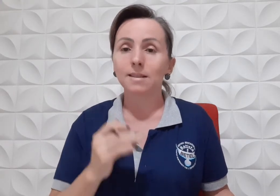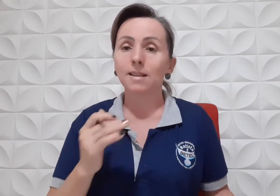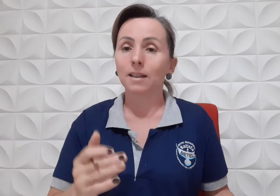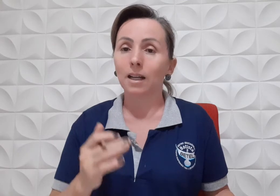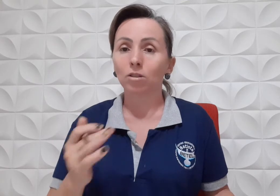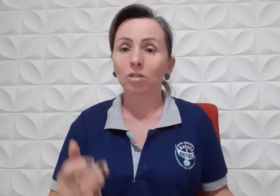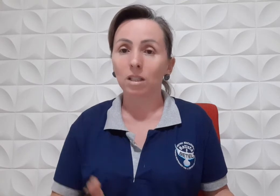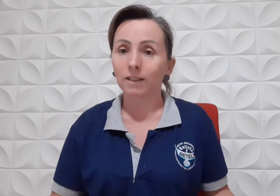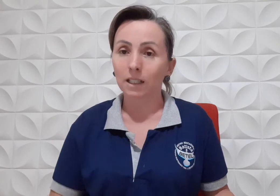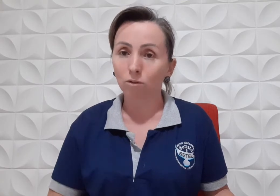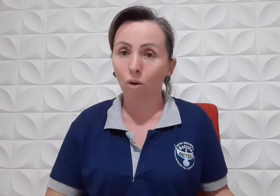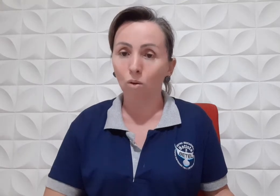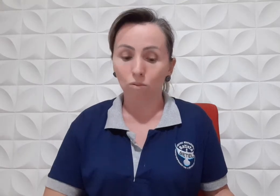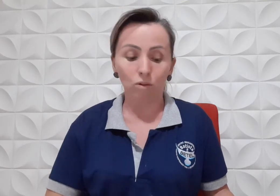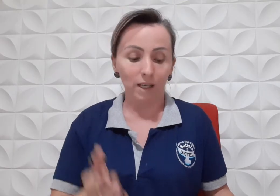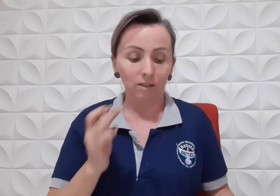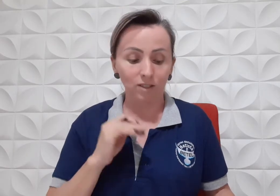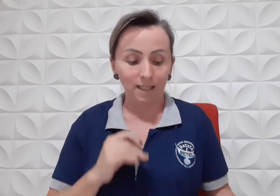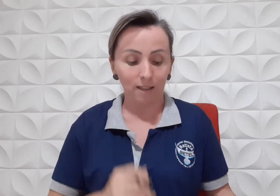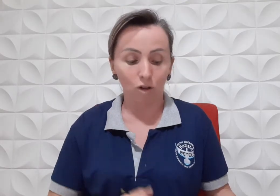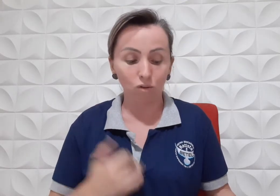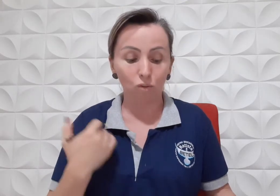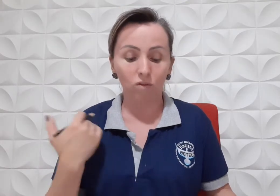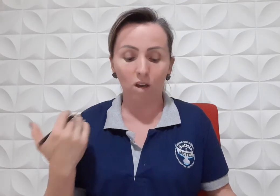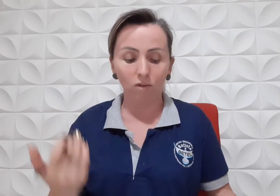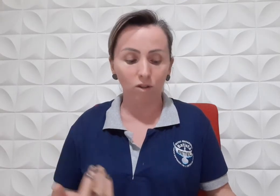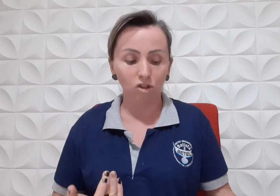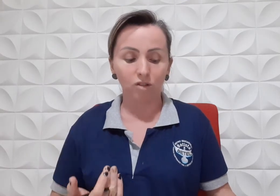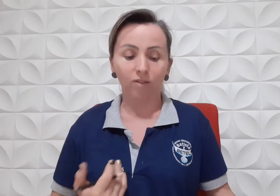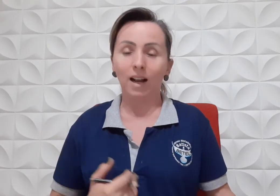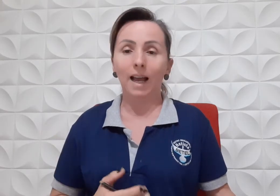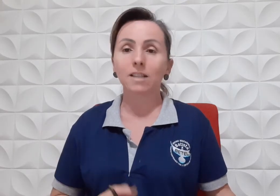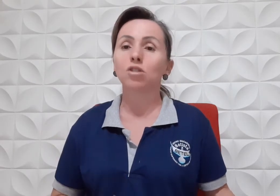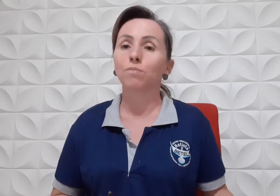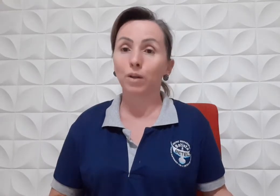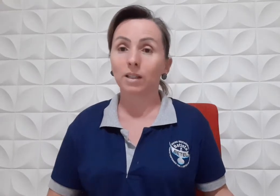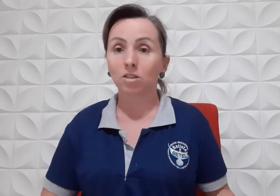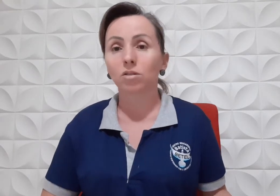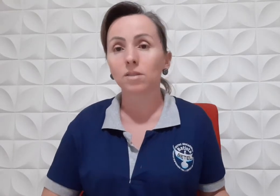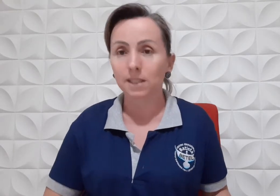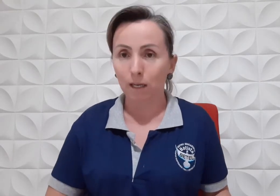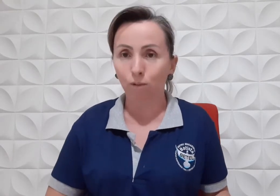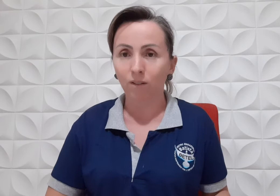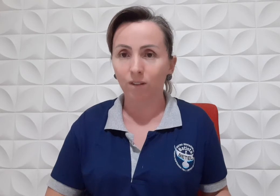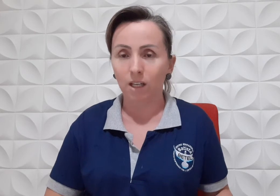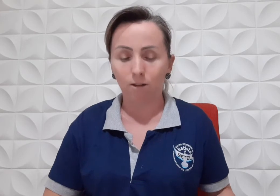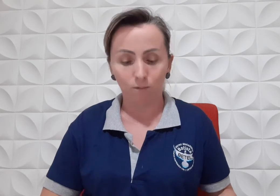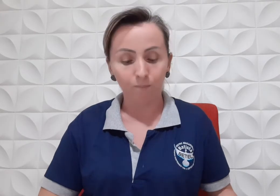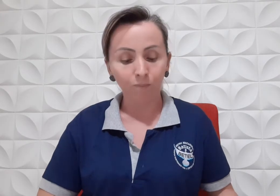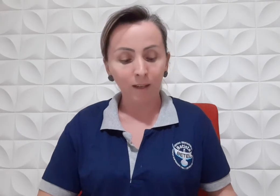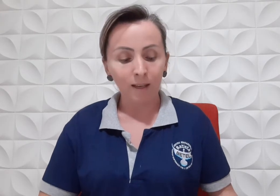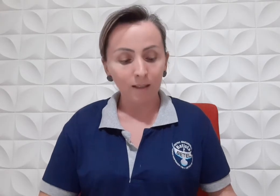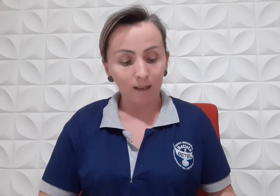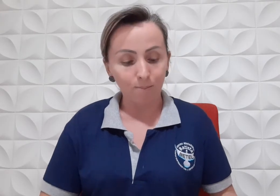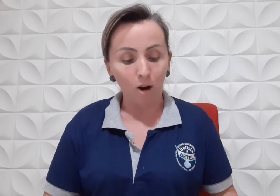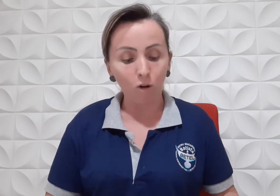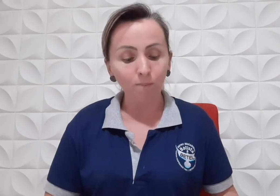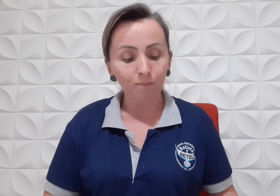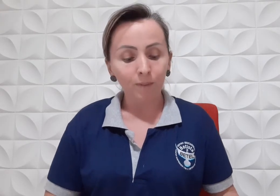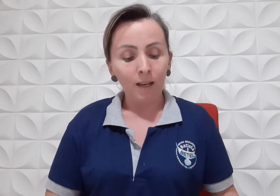precisa estar anotando ele todo. Eu quero que você anote o que eu vou te falar de importante do seu livrinho, tá bom?